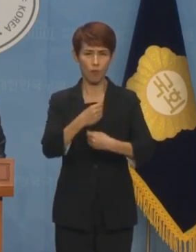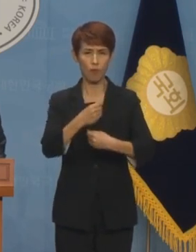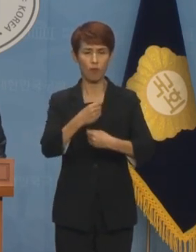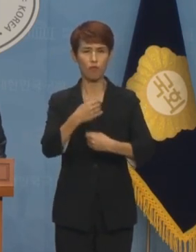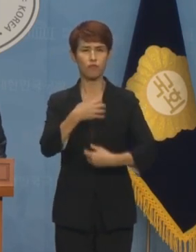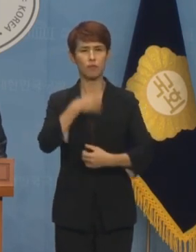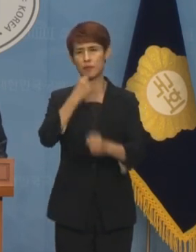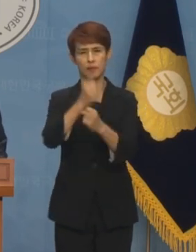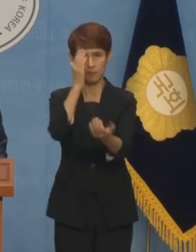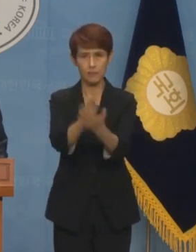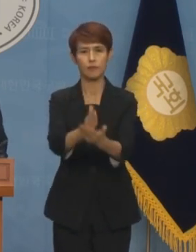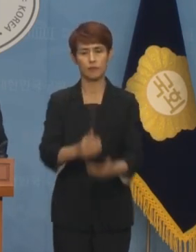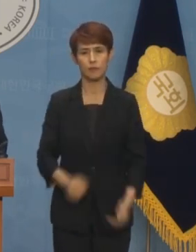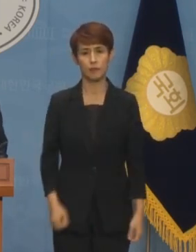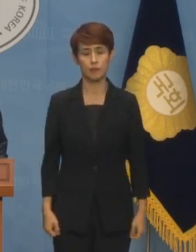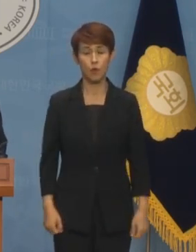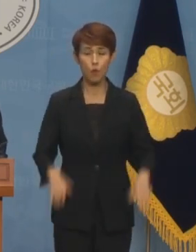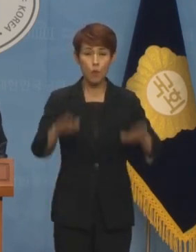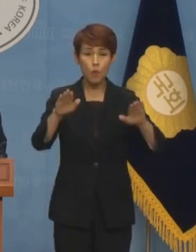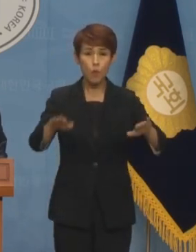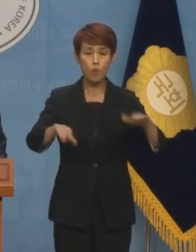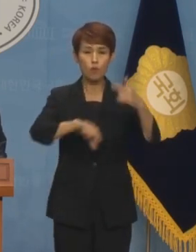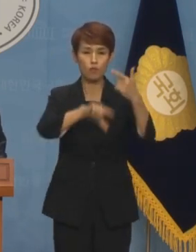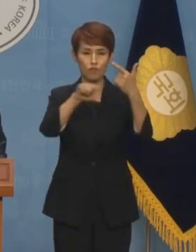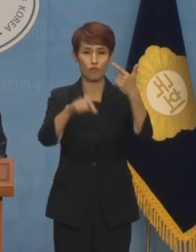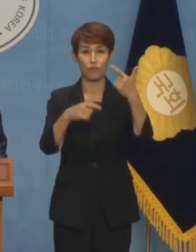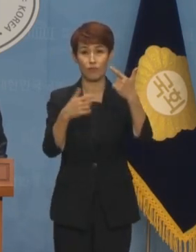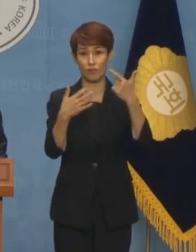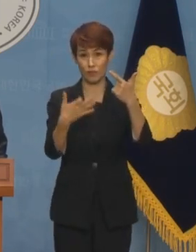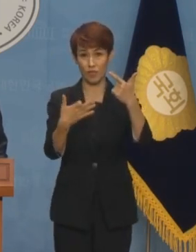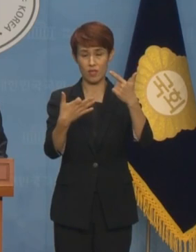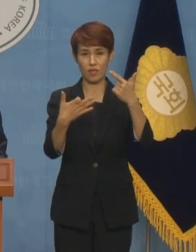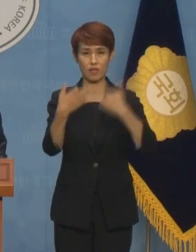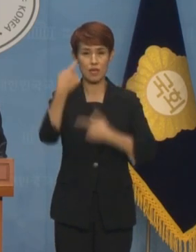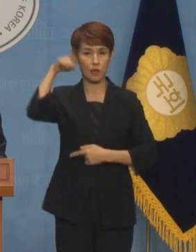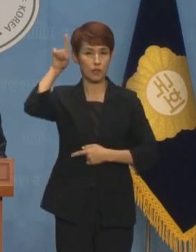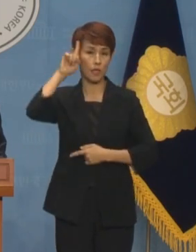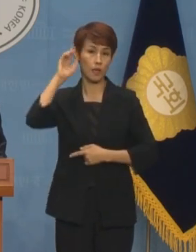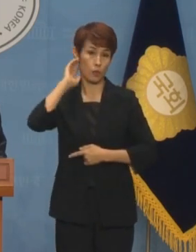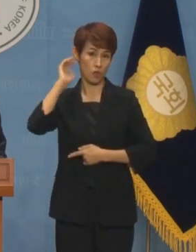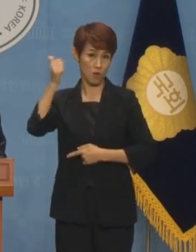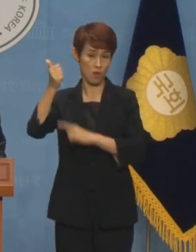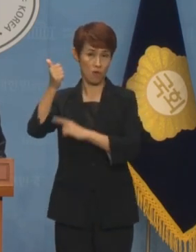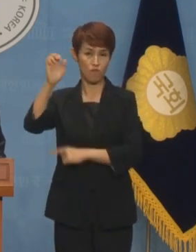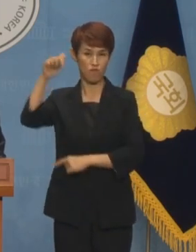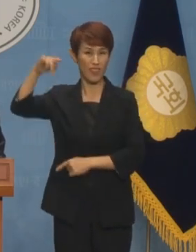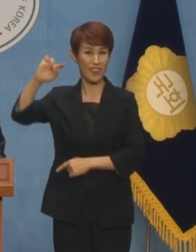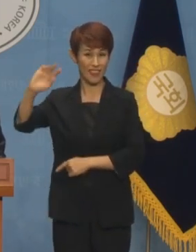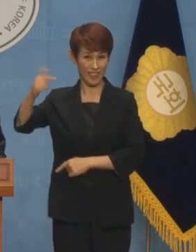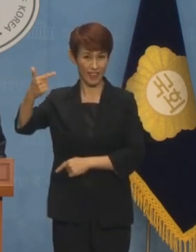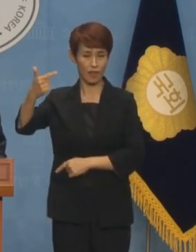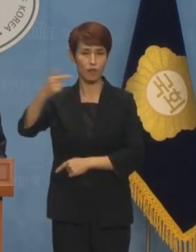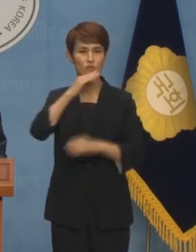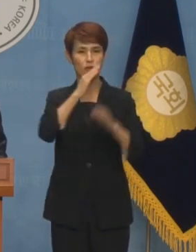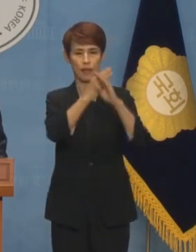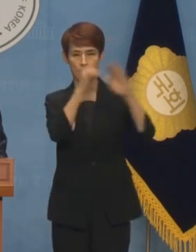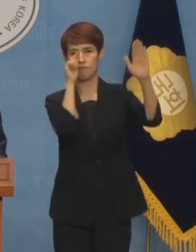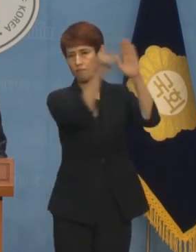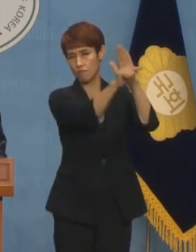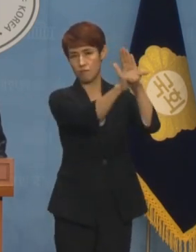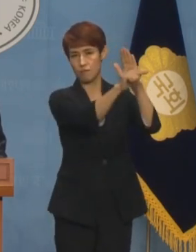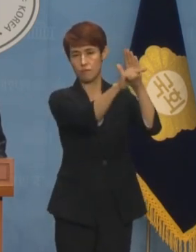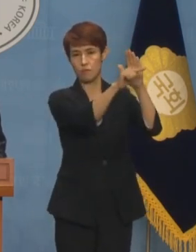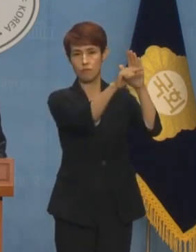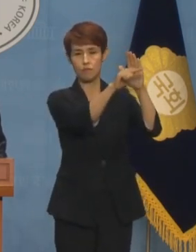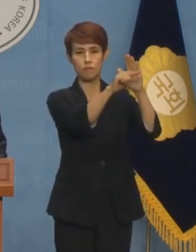말라. 오늘 6월 19일 푸틴 러시아 대통령이 북한을 방문하여